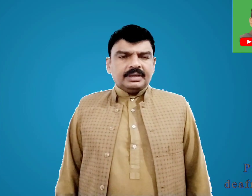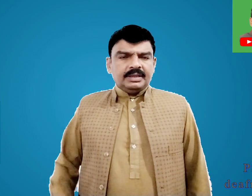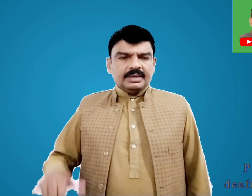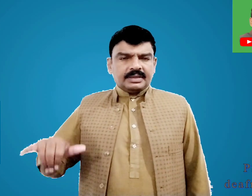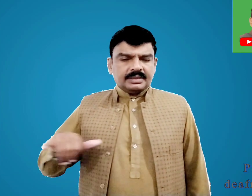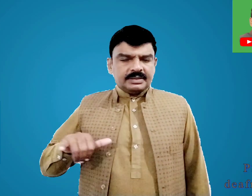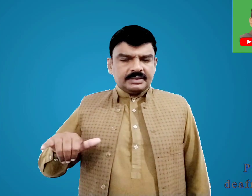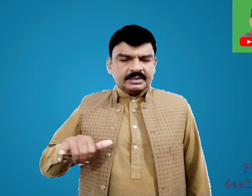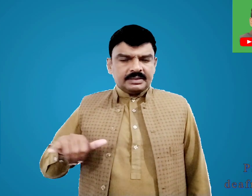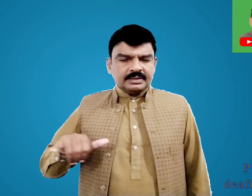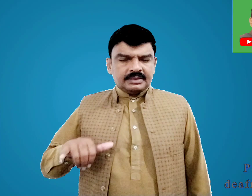near,